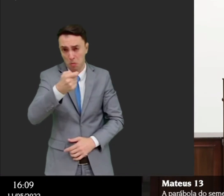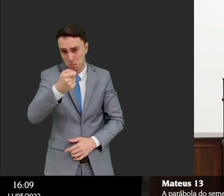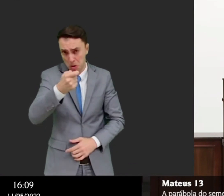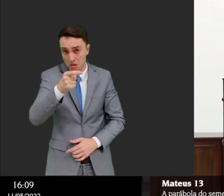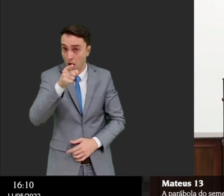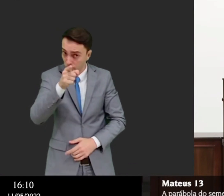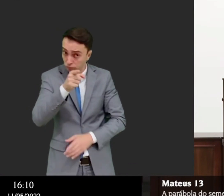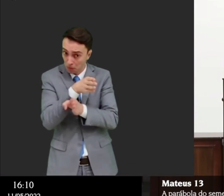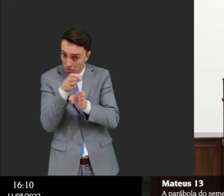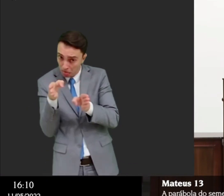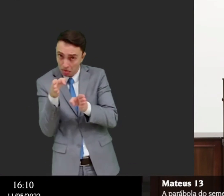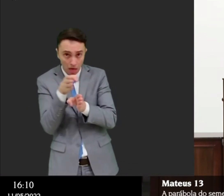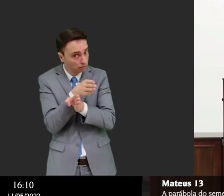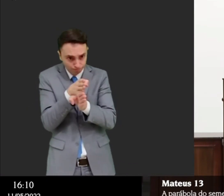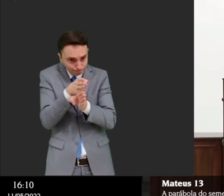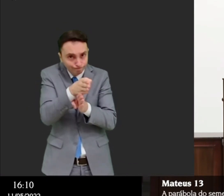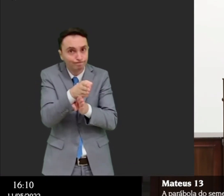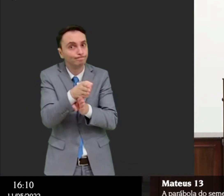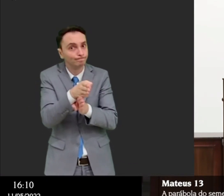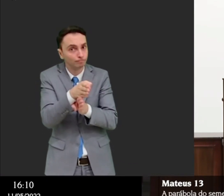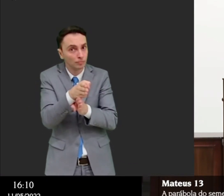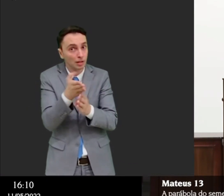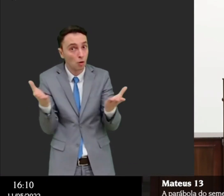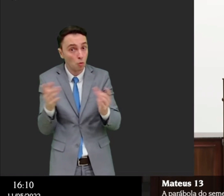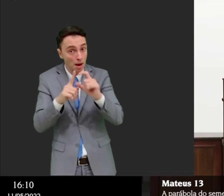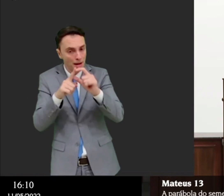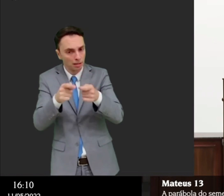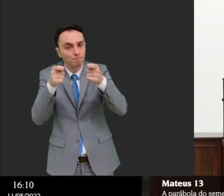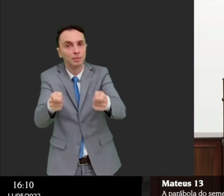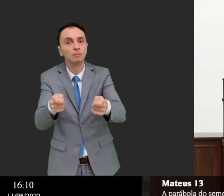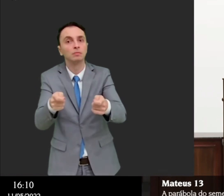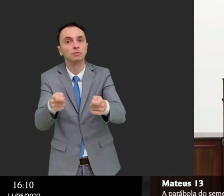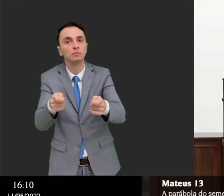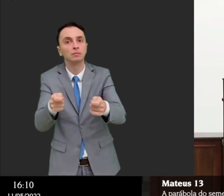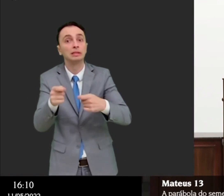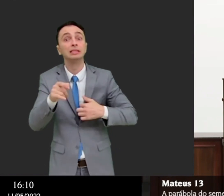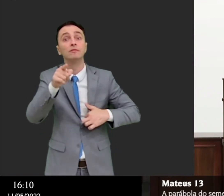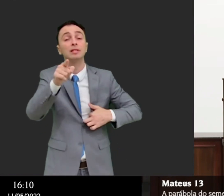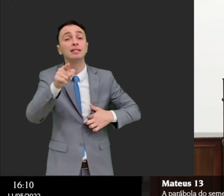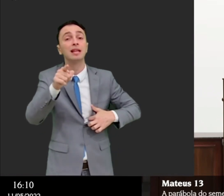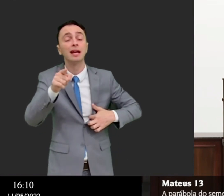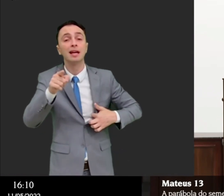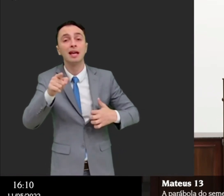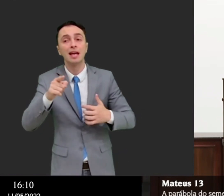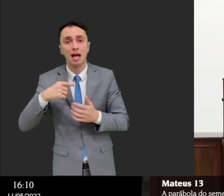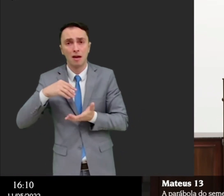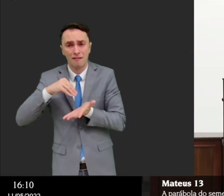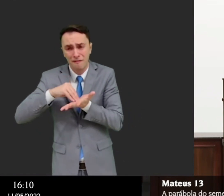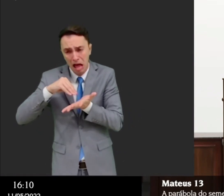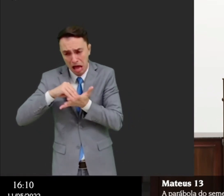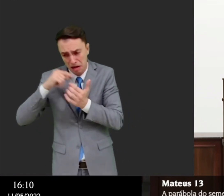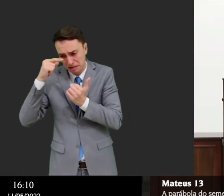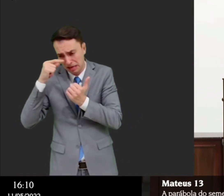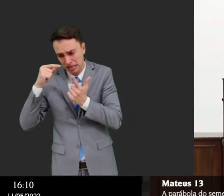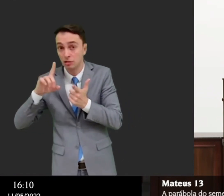direito, que a palavra hoje pegou forte. O que tem pouco será tirado. E o que tem